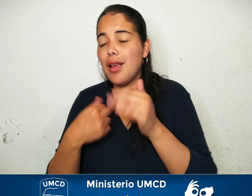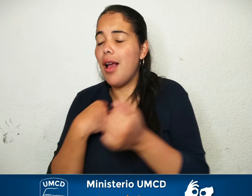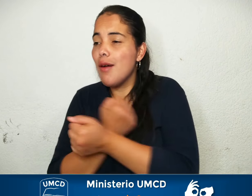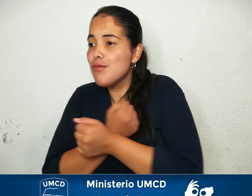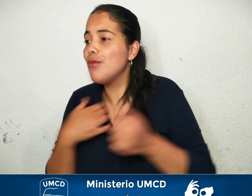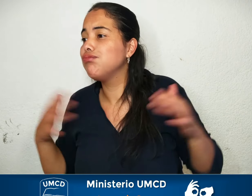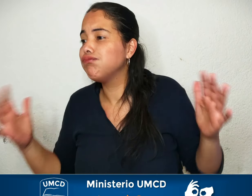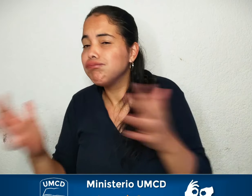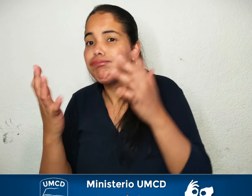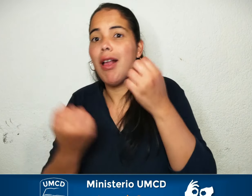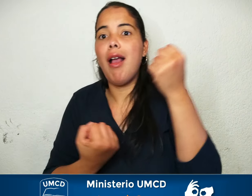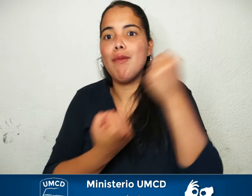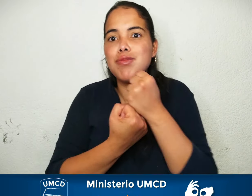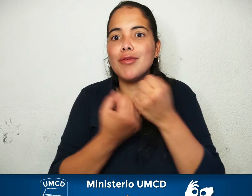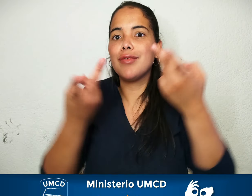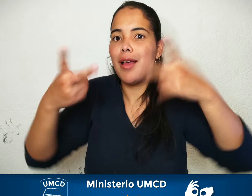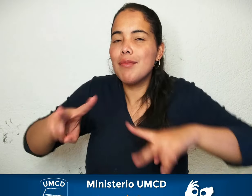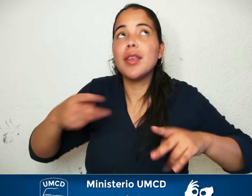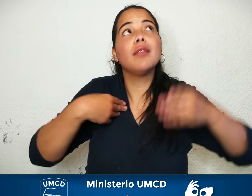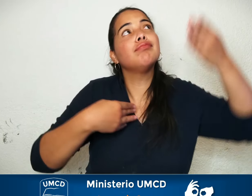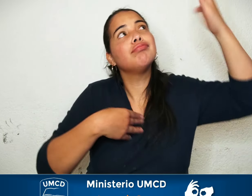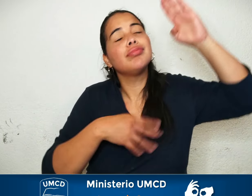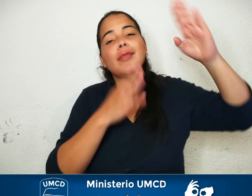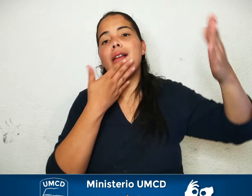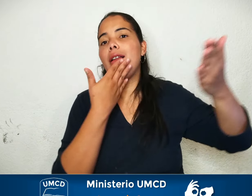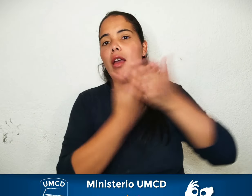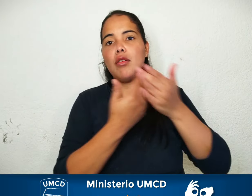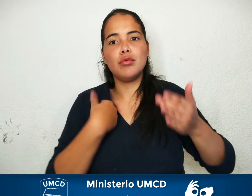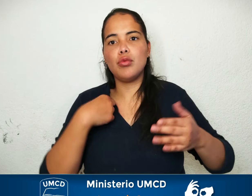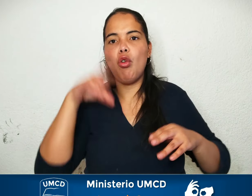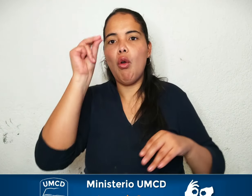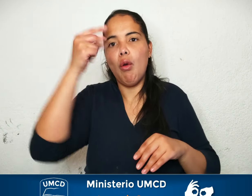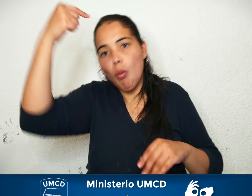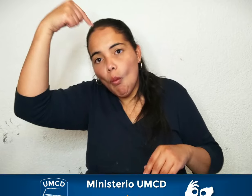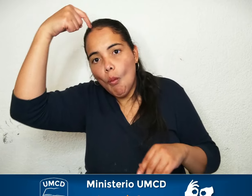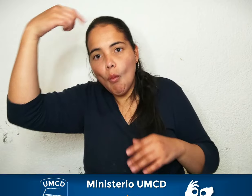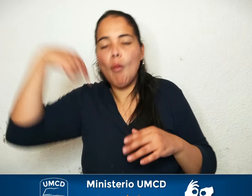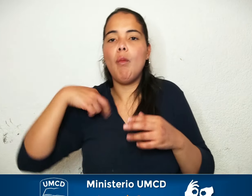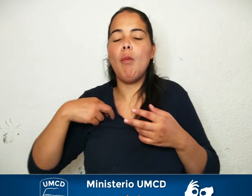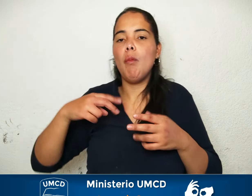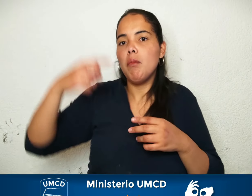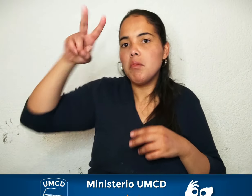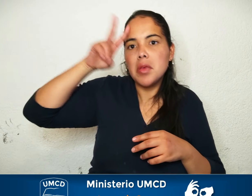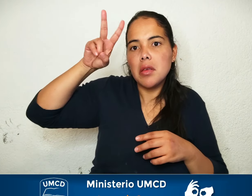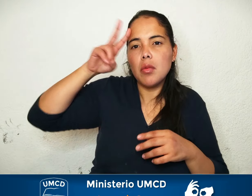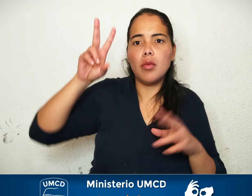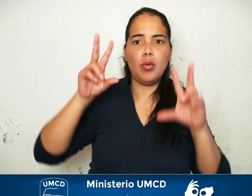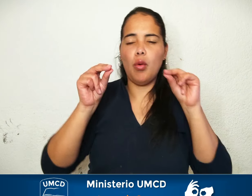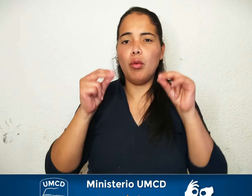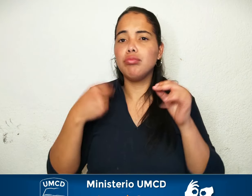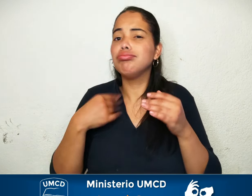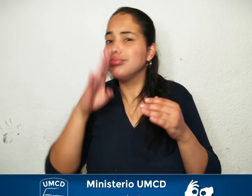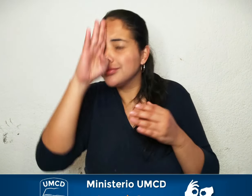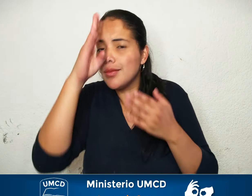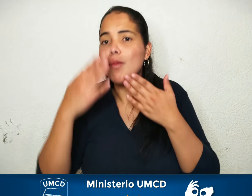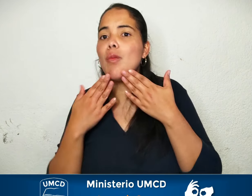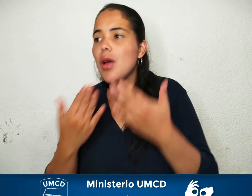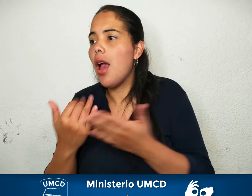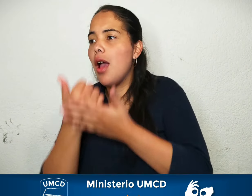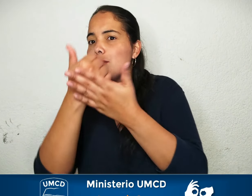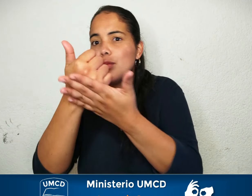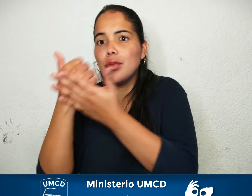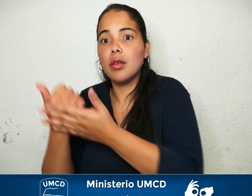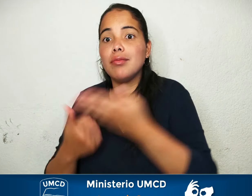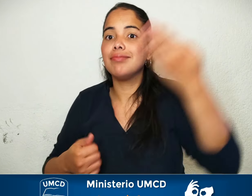hermano, le estoy mostrando de esa manera también al Señor de que me preocupa la vida de él. Y ese es un principio